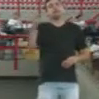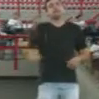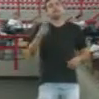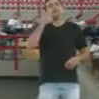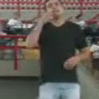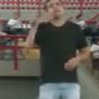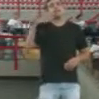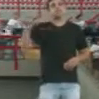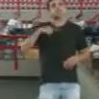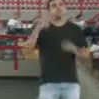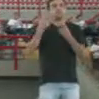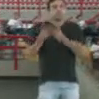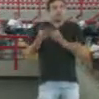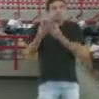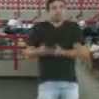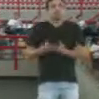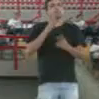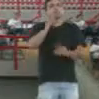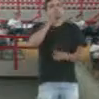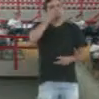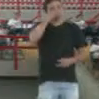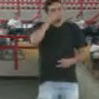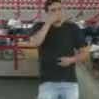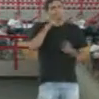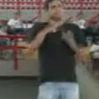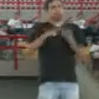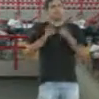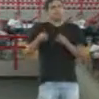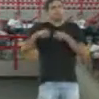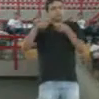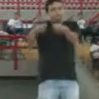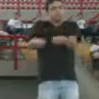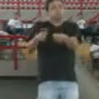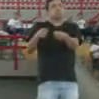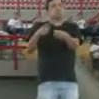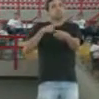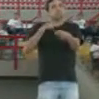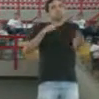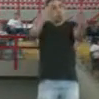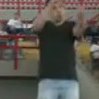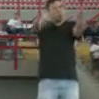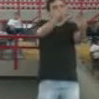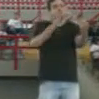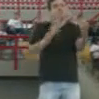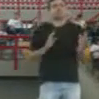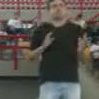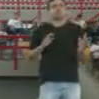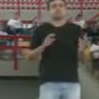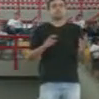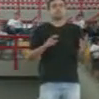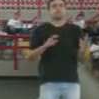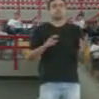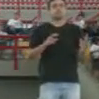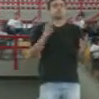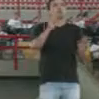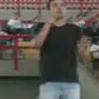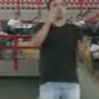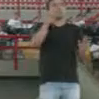A paciência, a perseverança, a insistência em um objetivo.